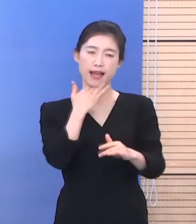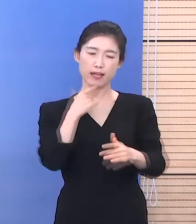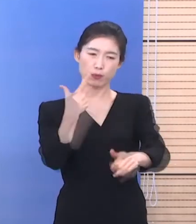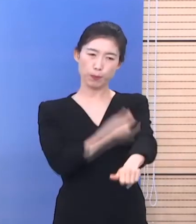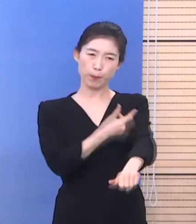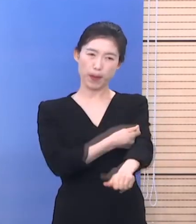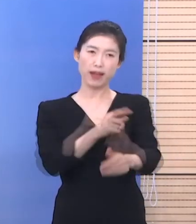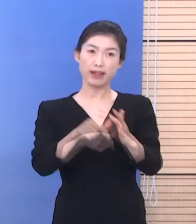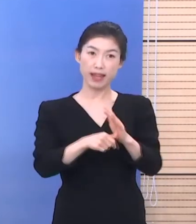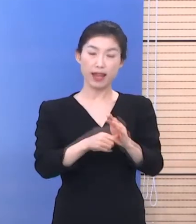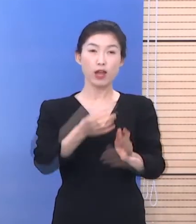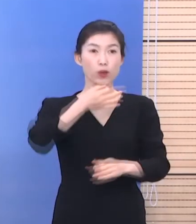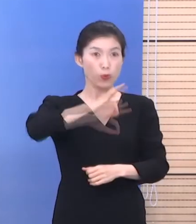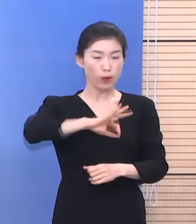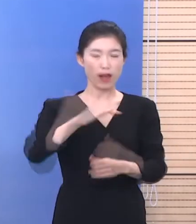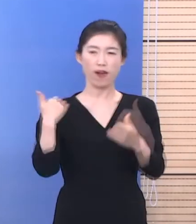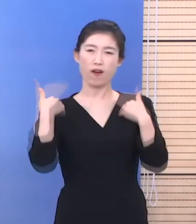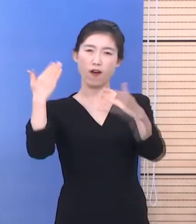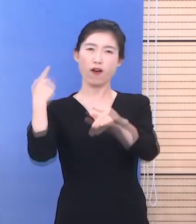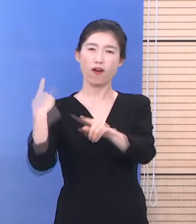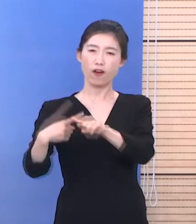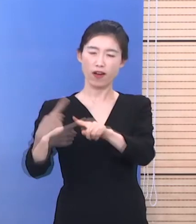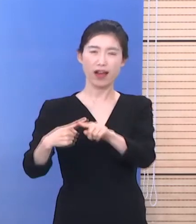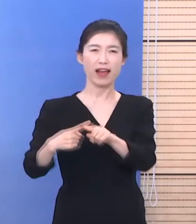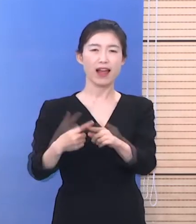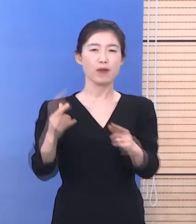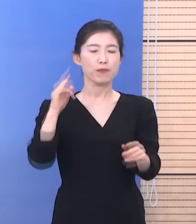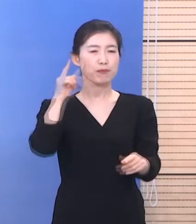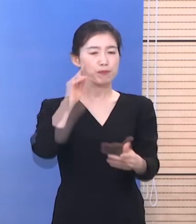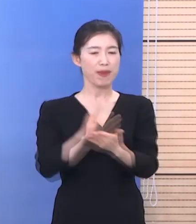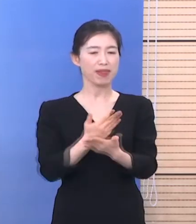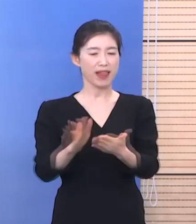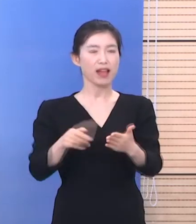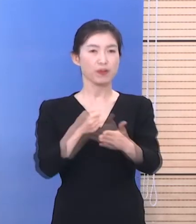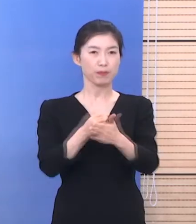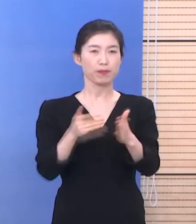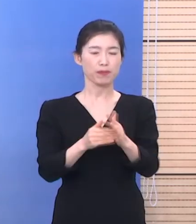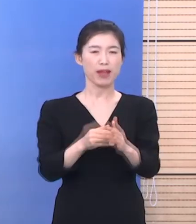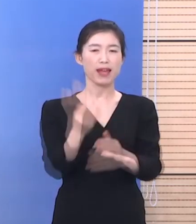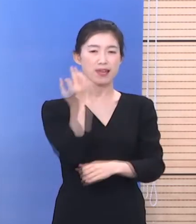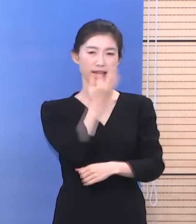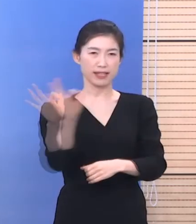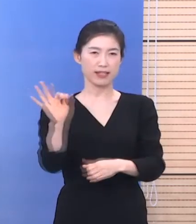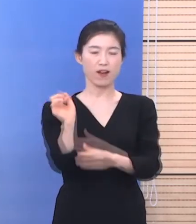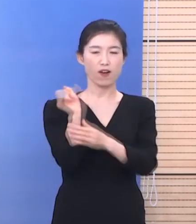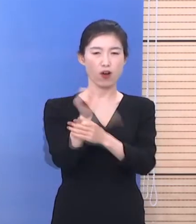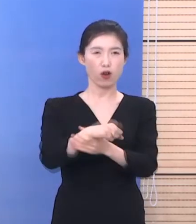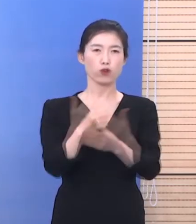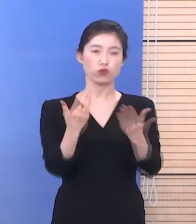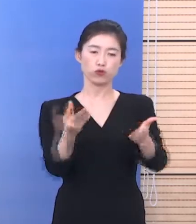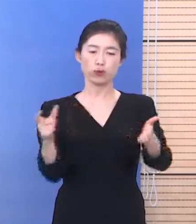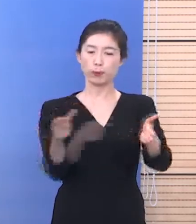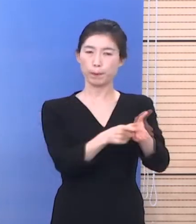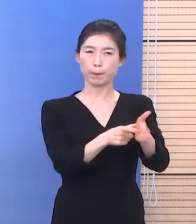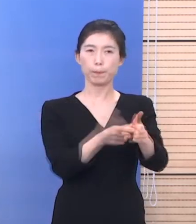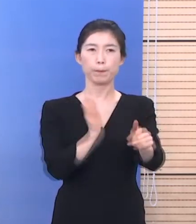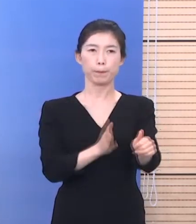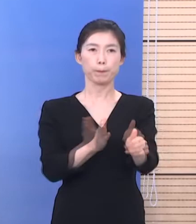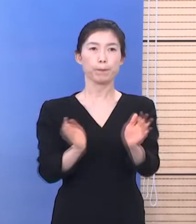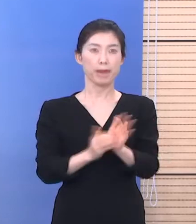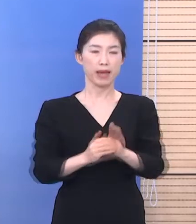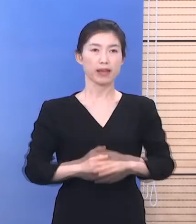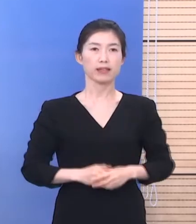성인의 자료로부터 외삽되어서 허가할 수 있다는 것을 기재하도록